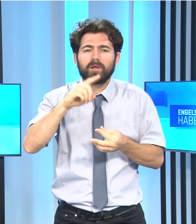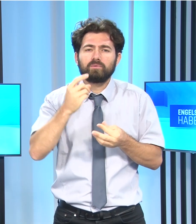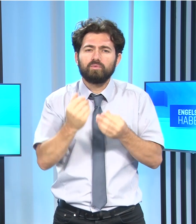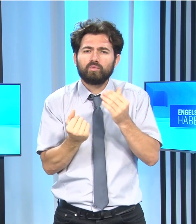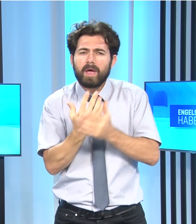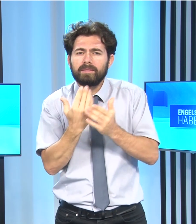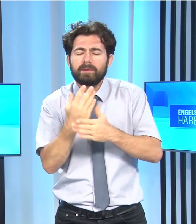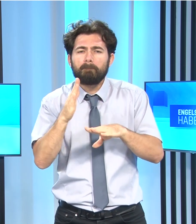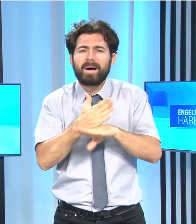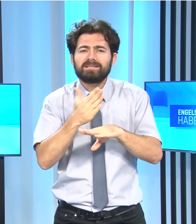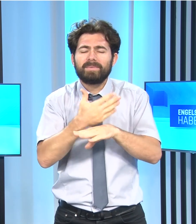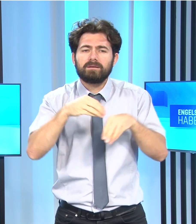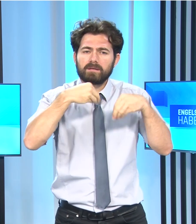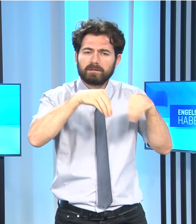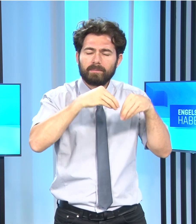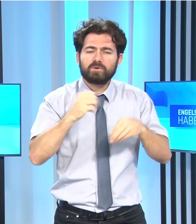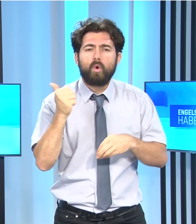pazarlanmasının önemine işaret etti.